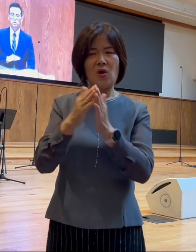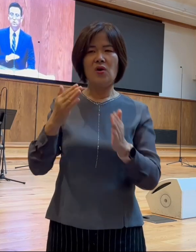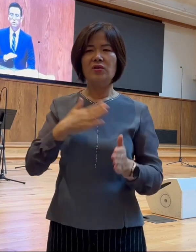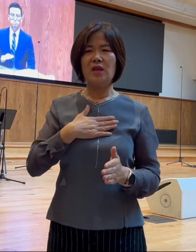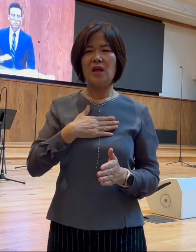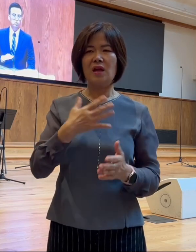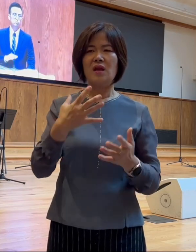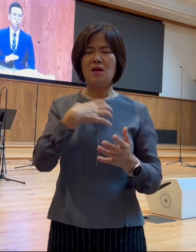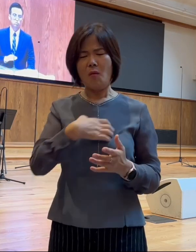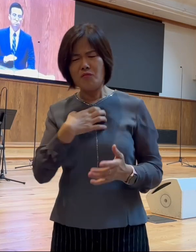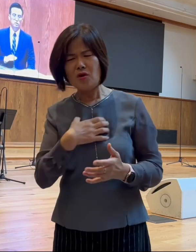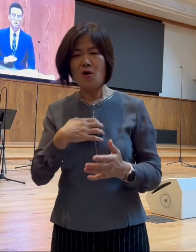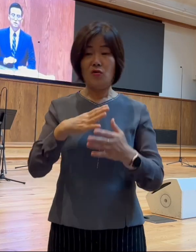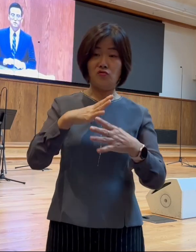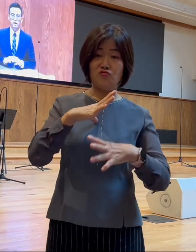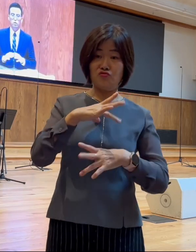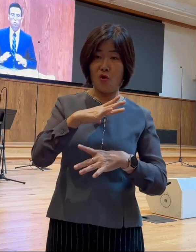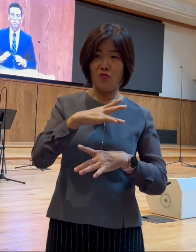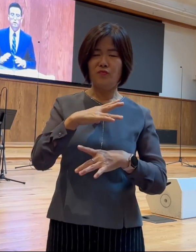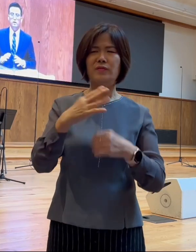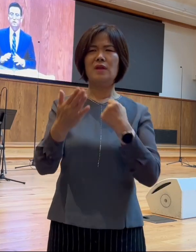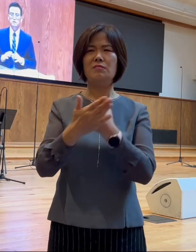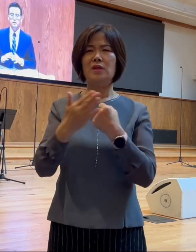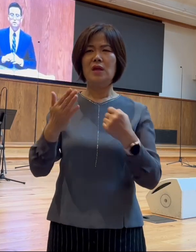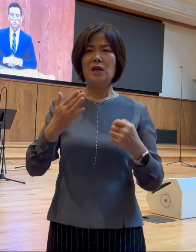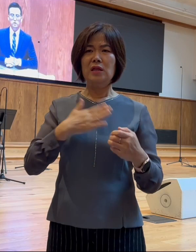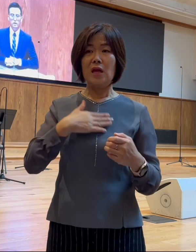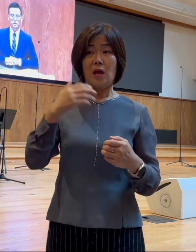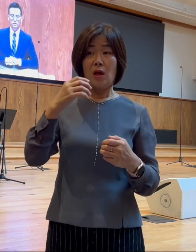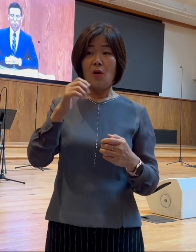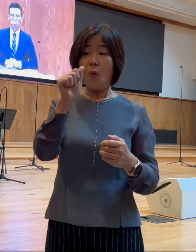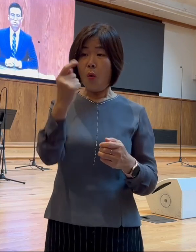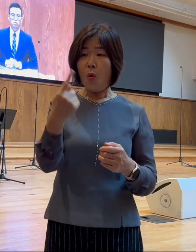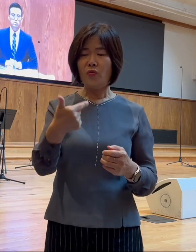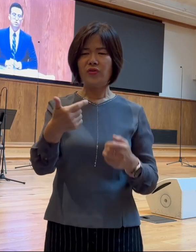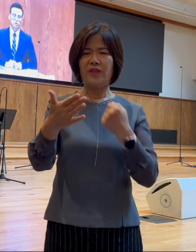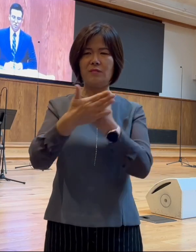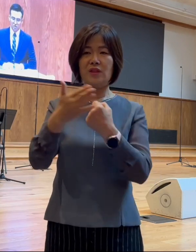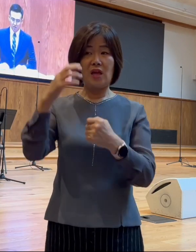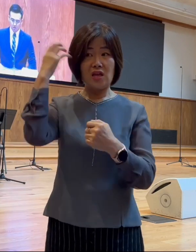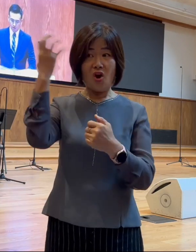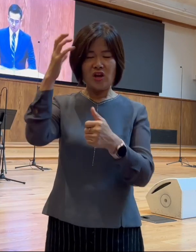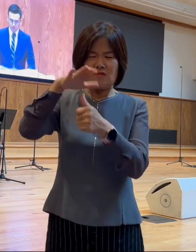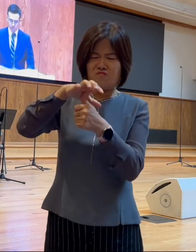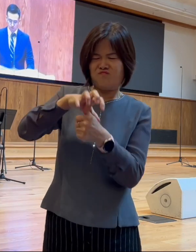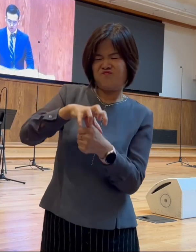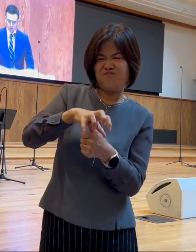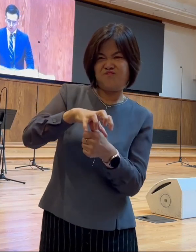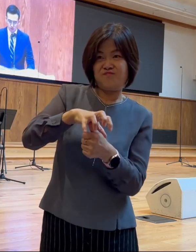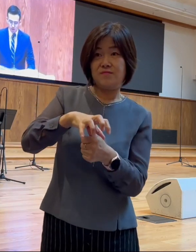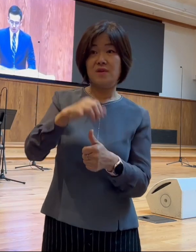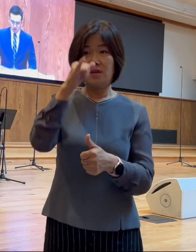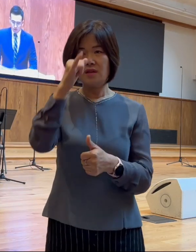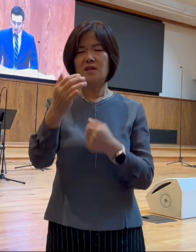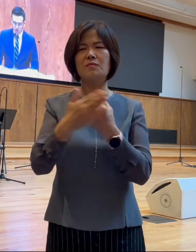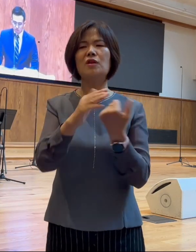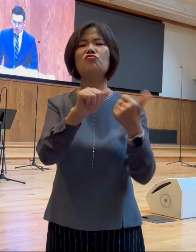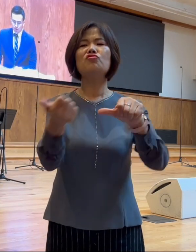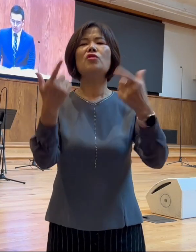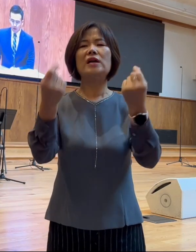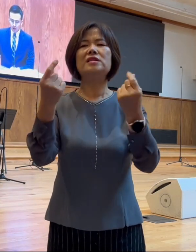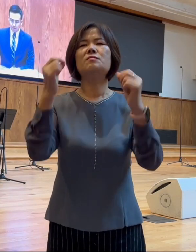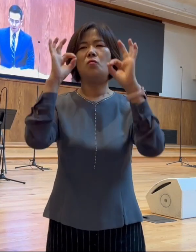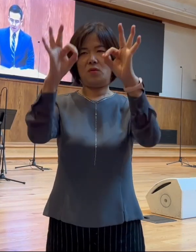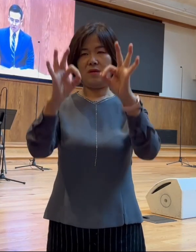어떤 여러 염려, 두려움, 즉 나의 혼에 의해서 그게 눌러져 있는 거예요. 거듭난